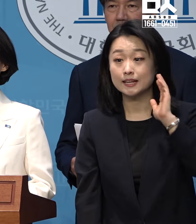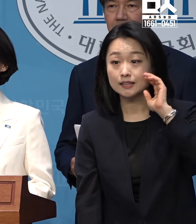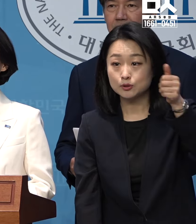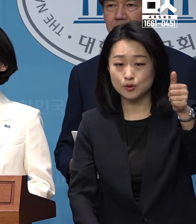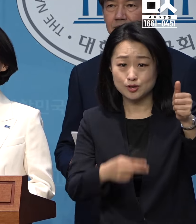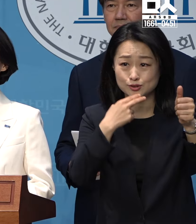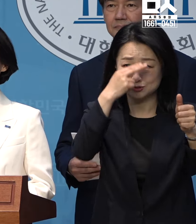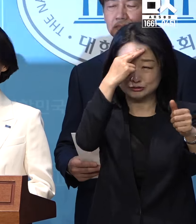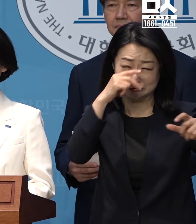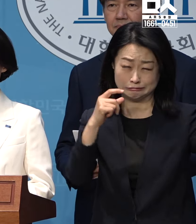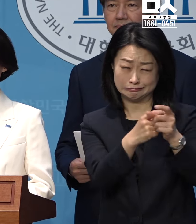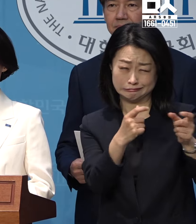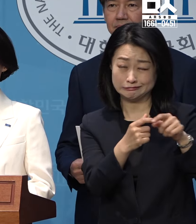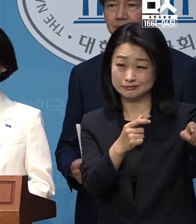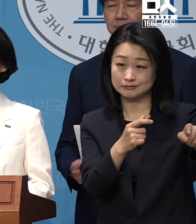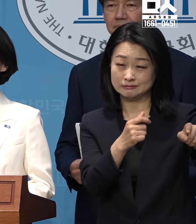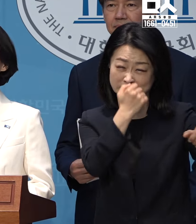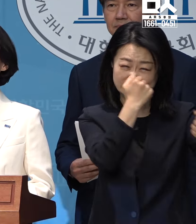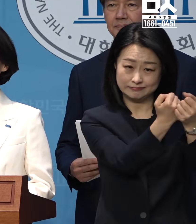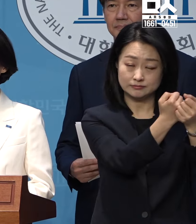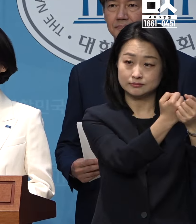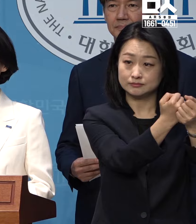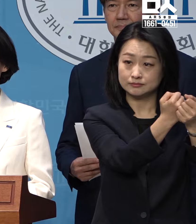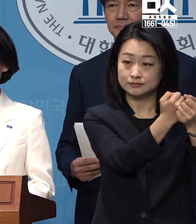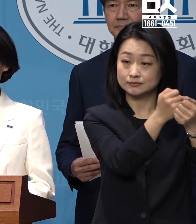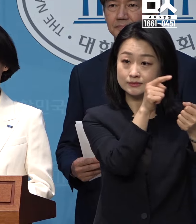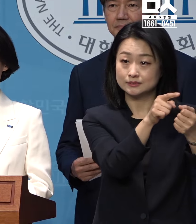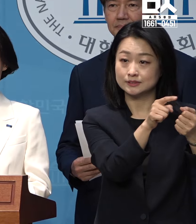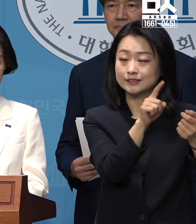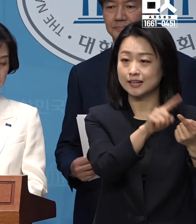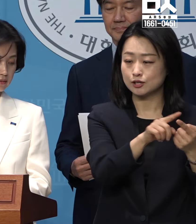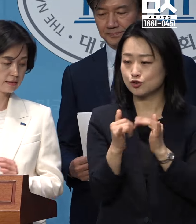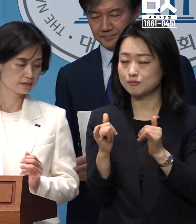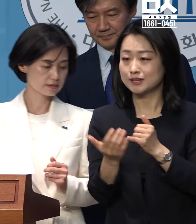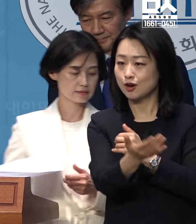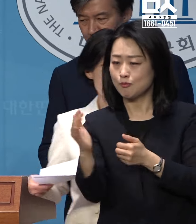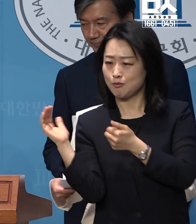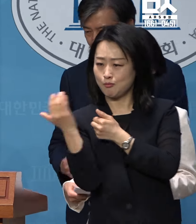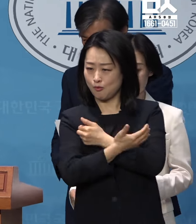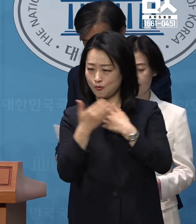음주 난폭 운전으로부터 국민을 지키겠습니다.